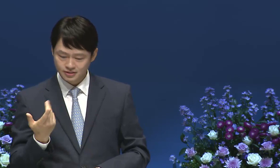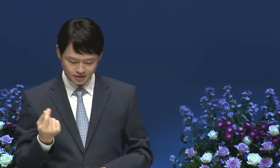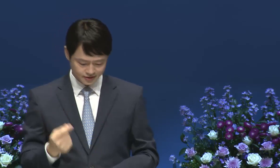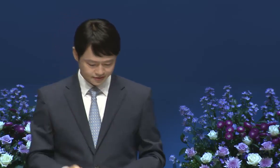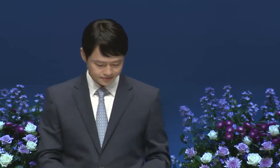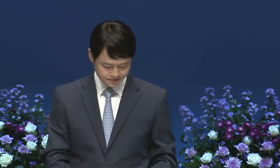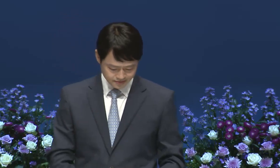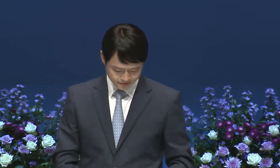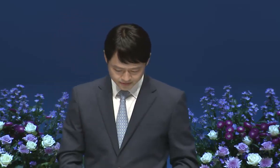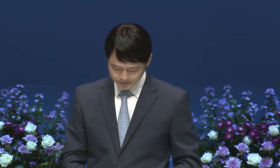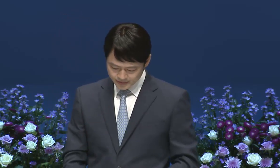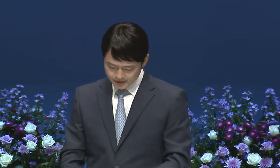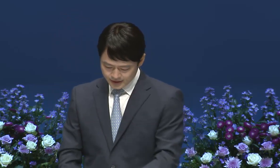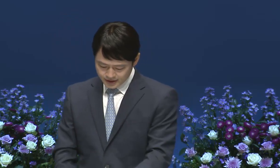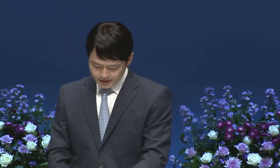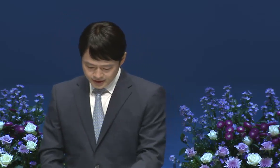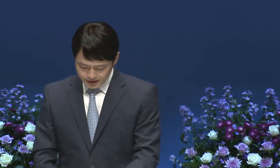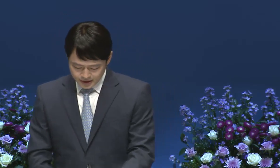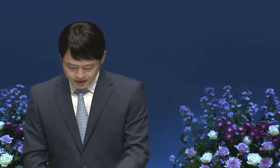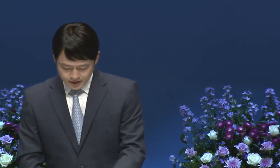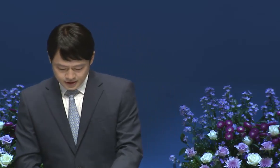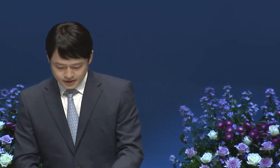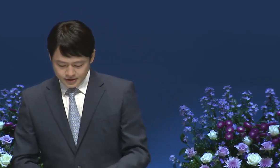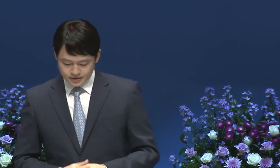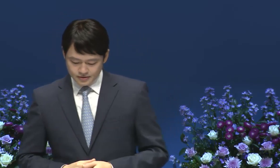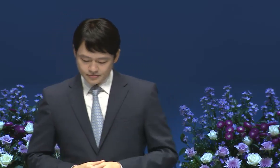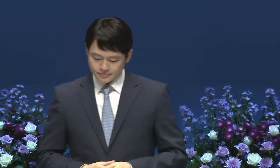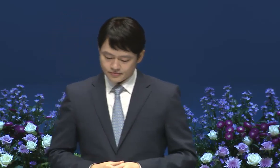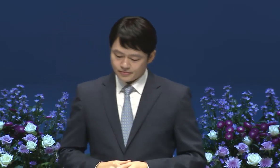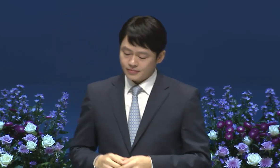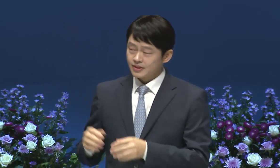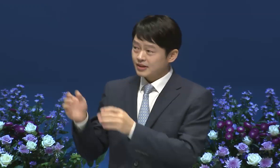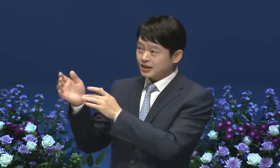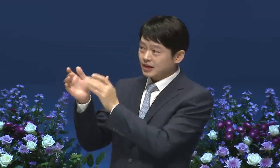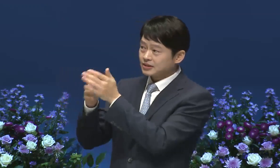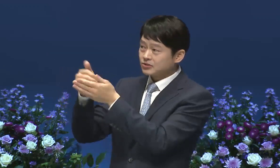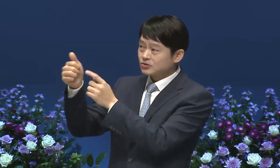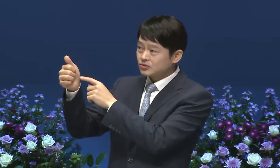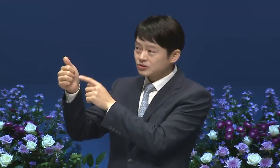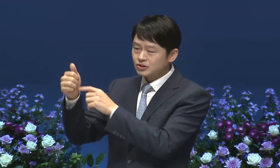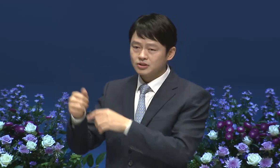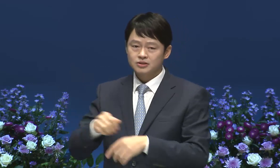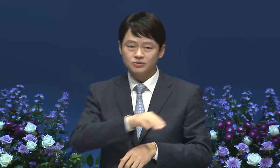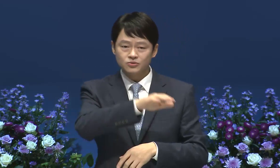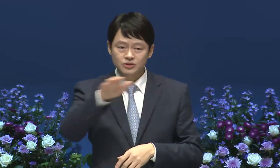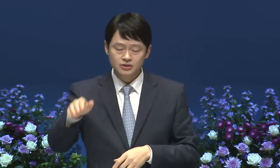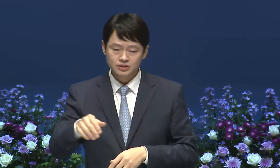예수님께서는 그 당시 농인의 문화를 잘 알아셨다고 저는 믿고 싶습니다.